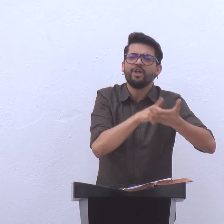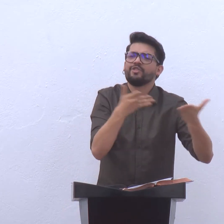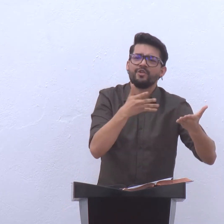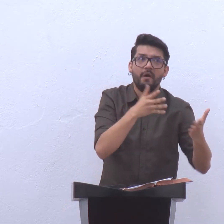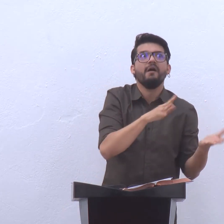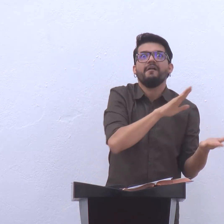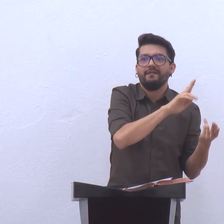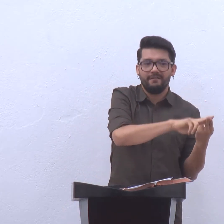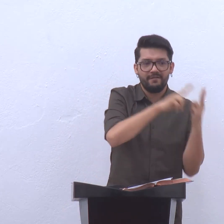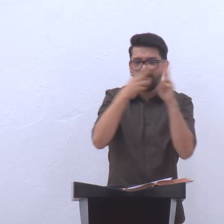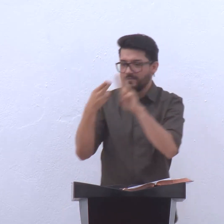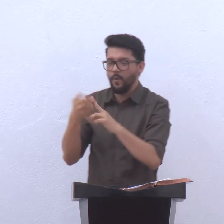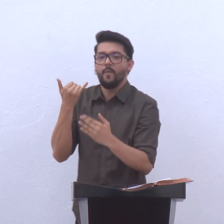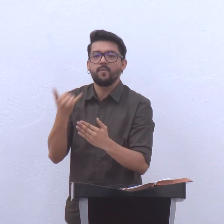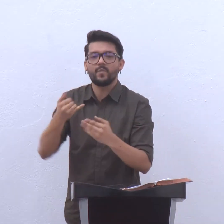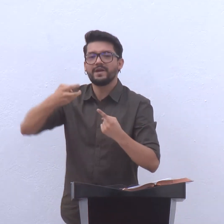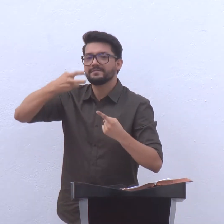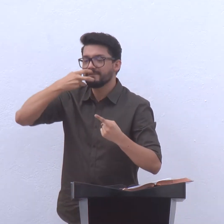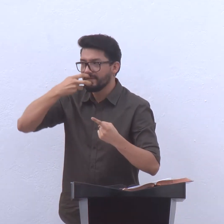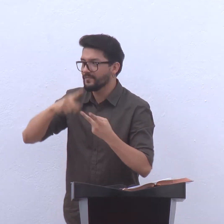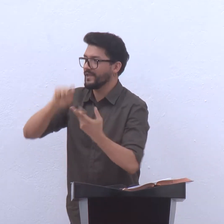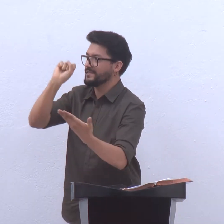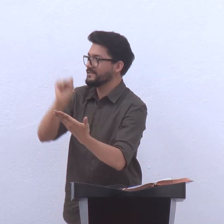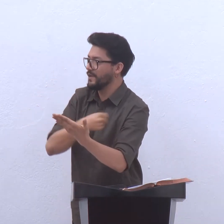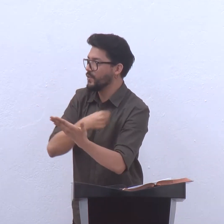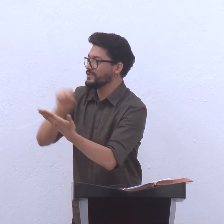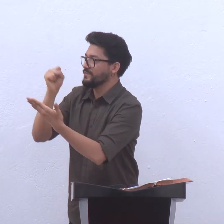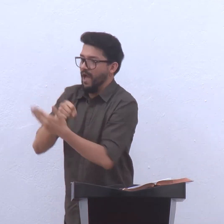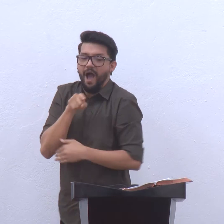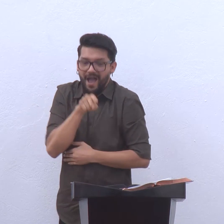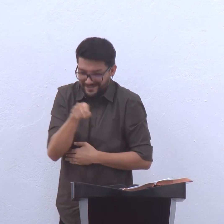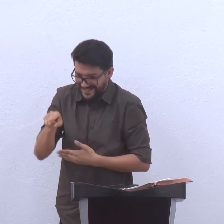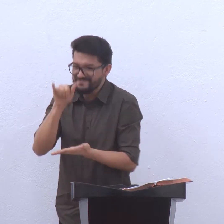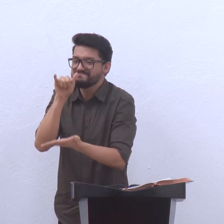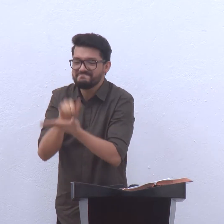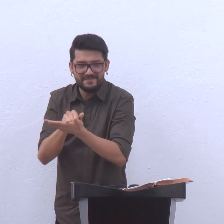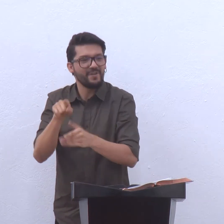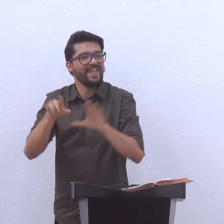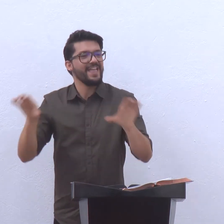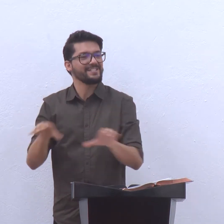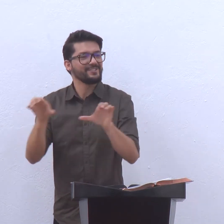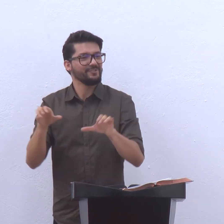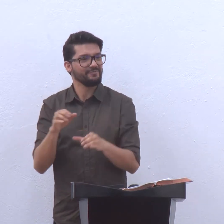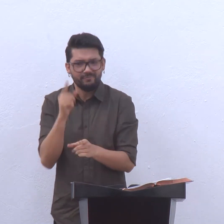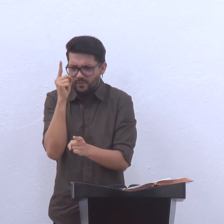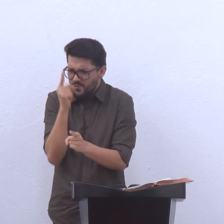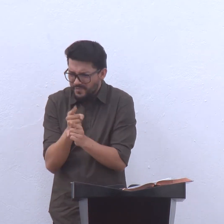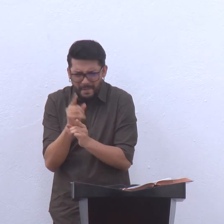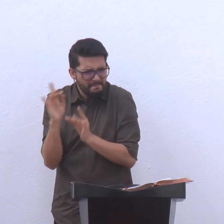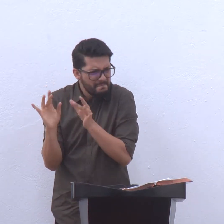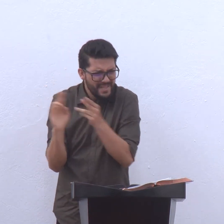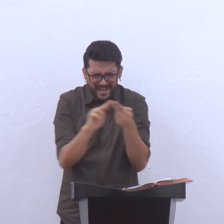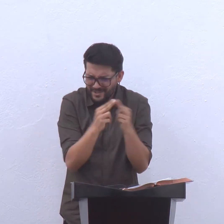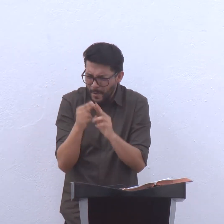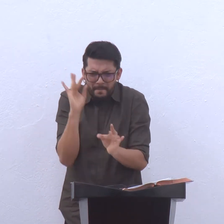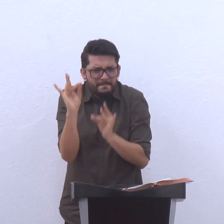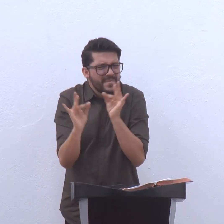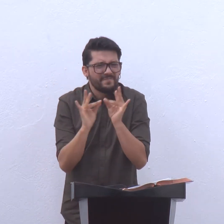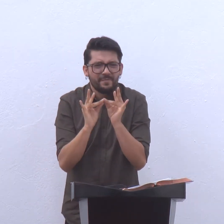que desde el Éxodo todo lo que se permitió, esa roca de Oreb soy yo, esa fuente de agua de Oreb soy yo soy